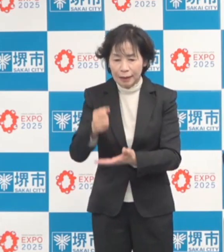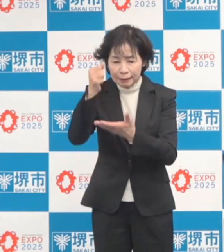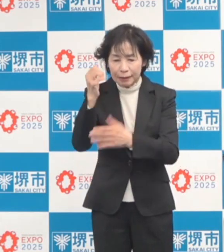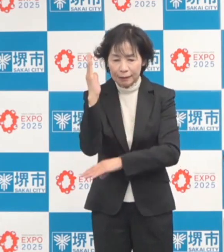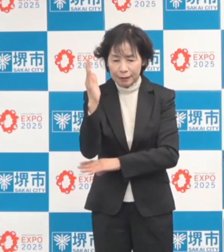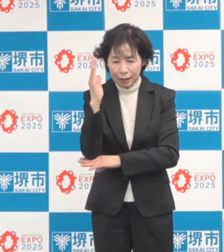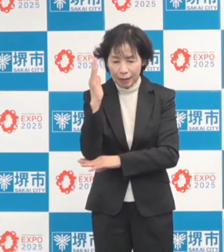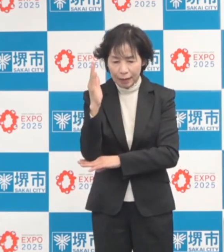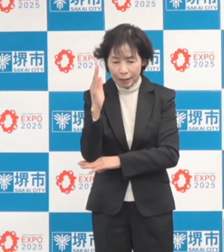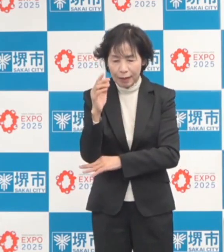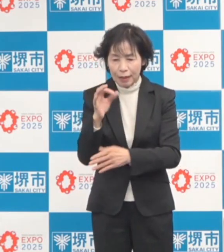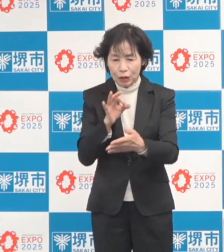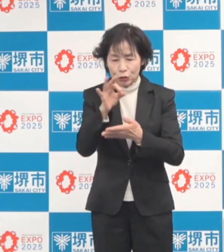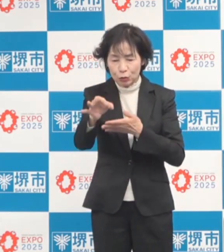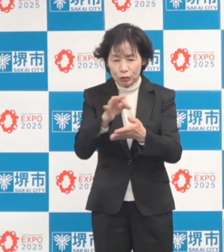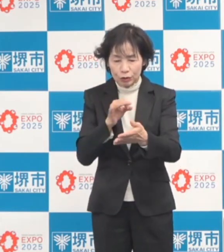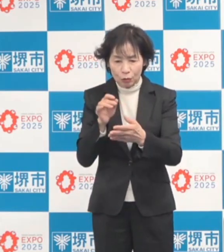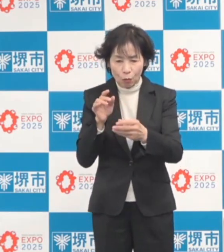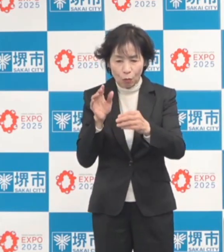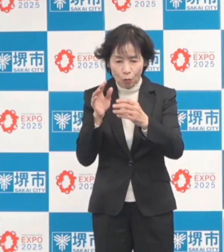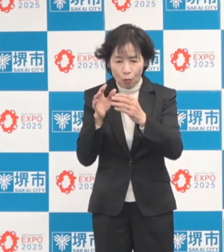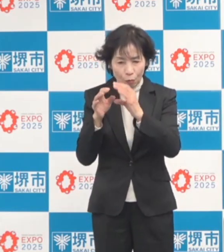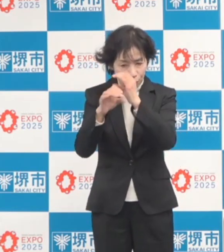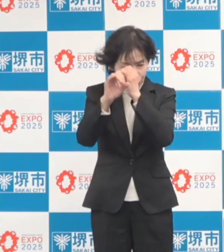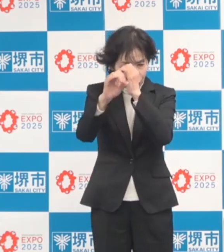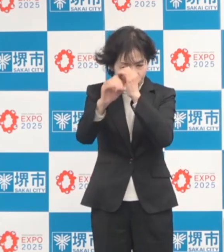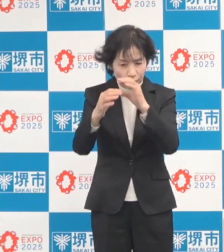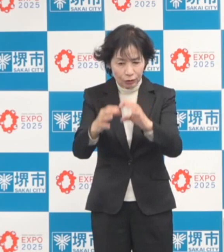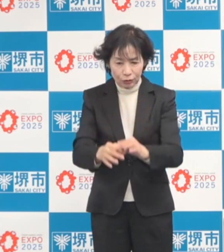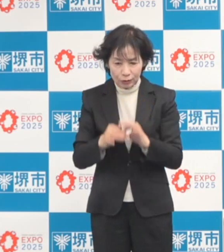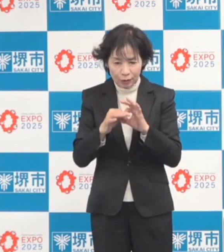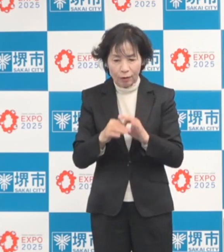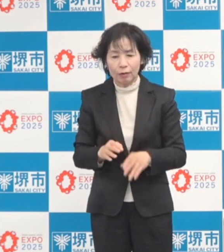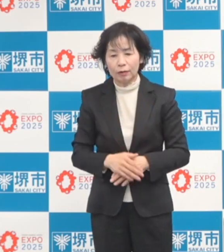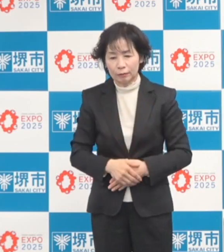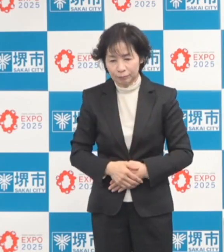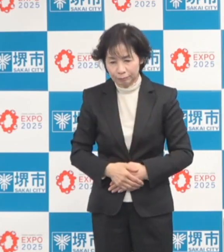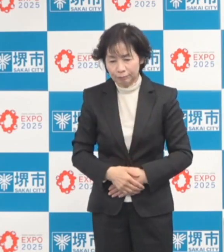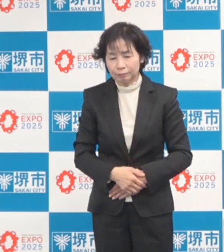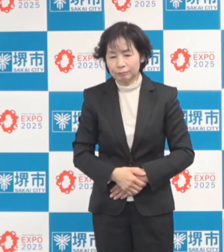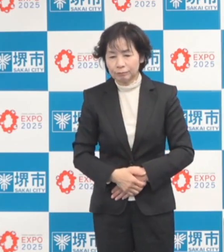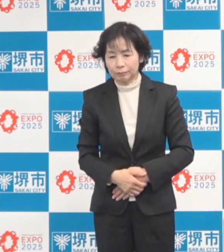についてお伝えをいたします。